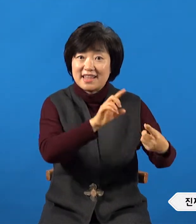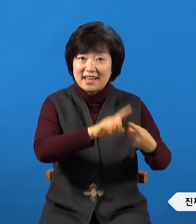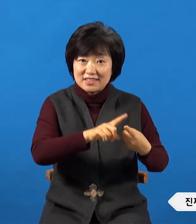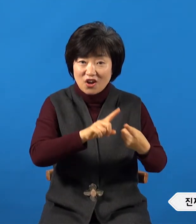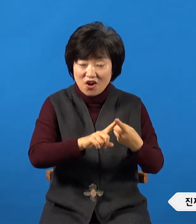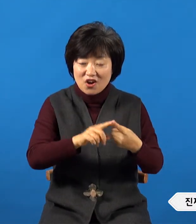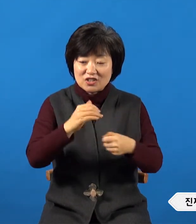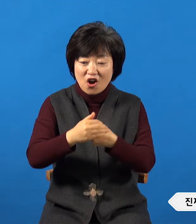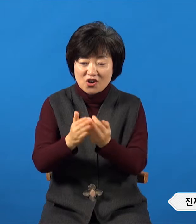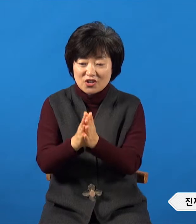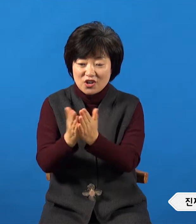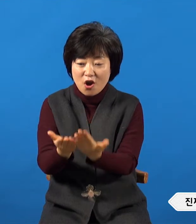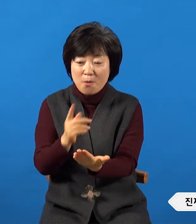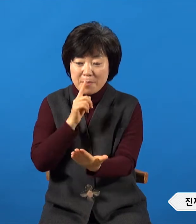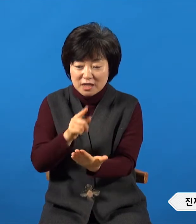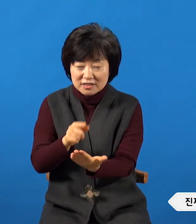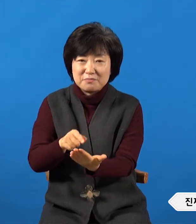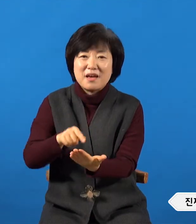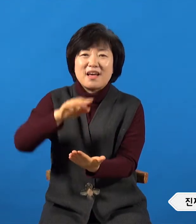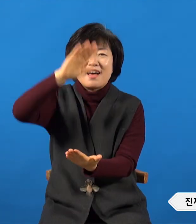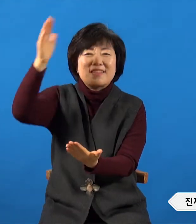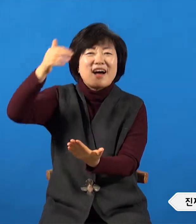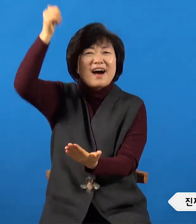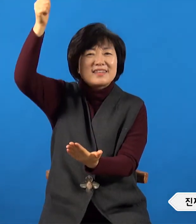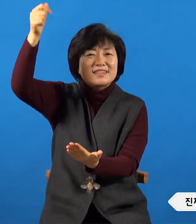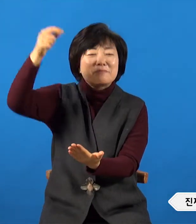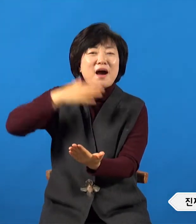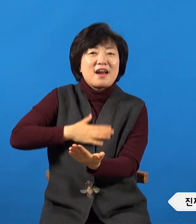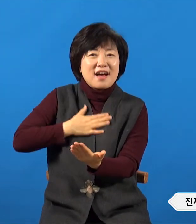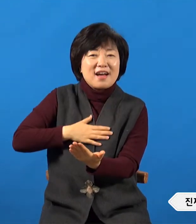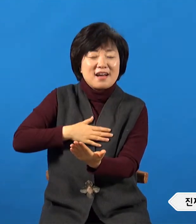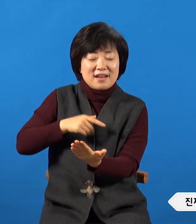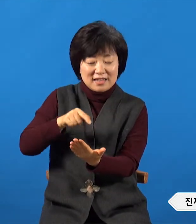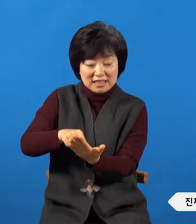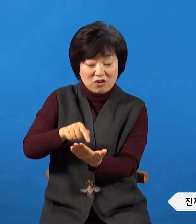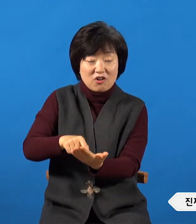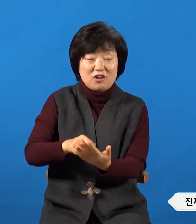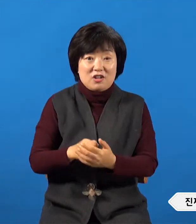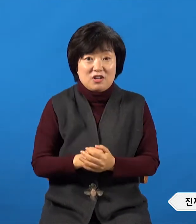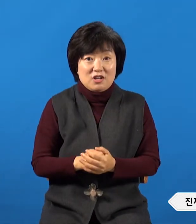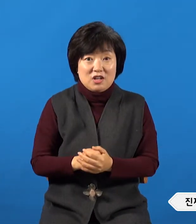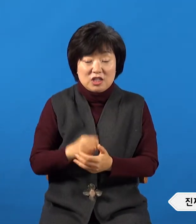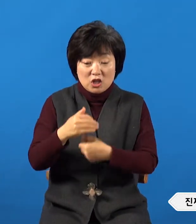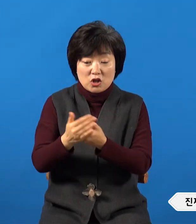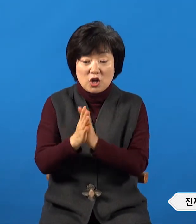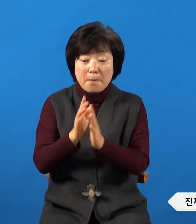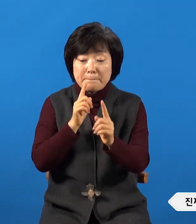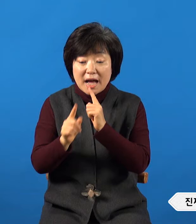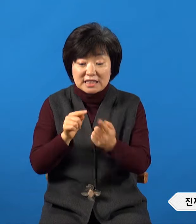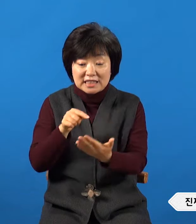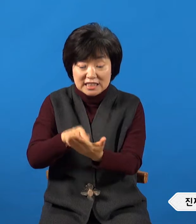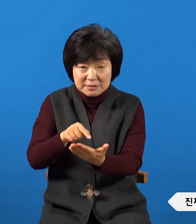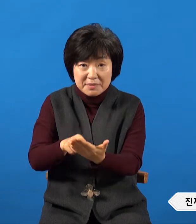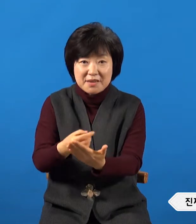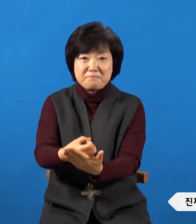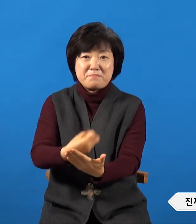있어야 할 것인가를 너무나 잘 알고 계시고 오늘 그 관계를 향해서 성경은